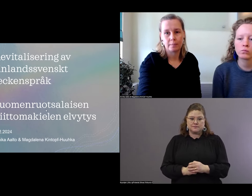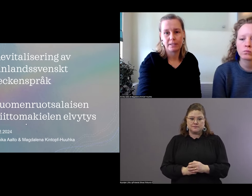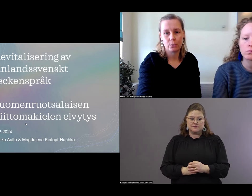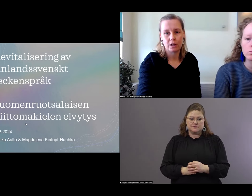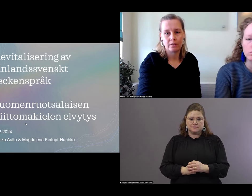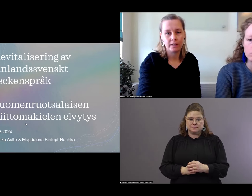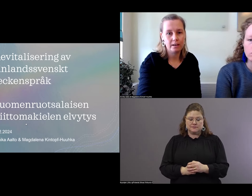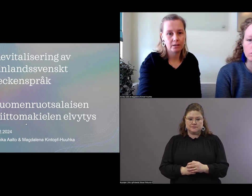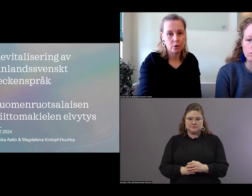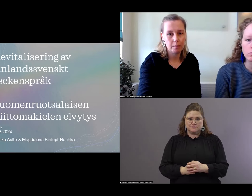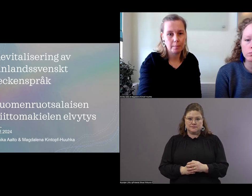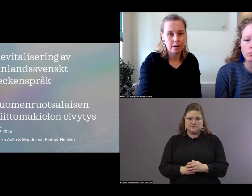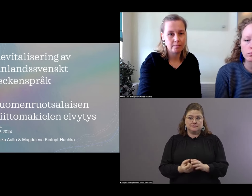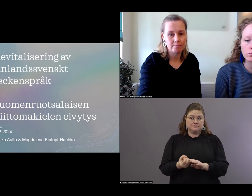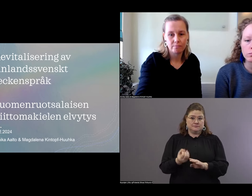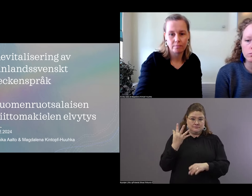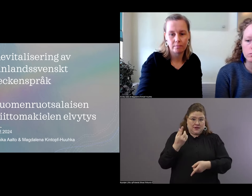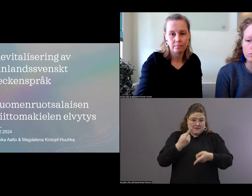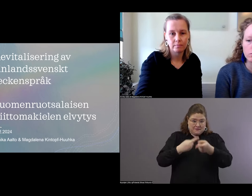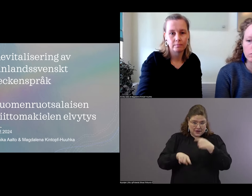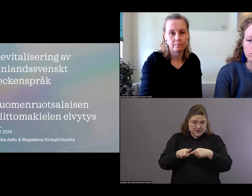Toivotaan, että saamme seuraavan dian toimimaan.